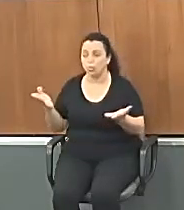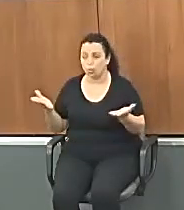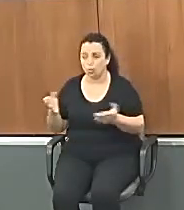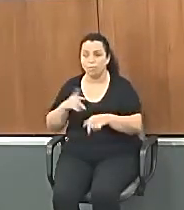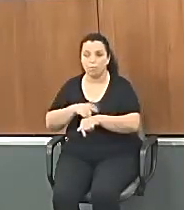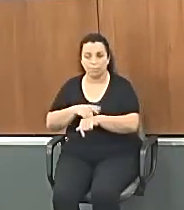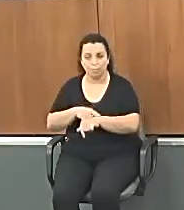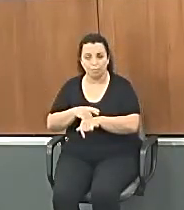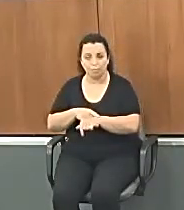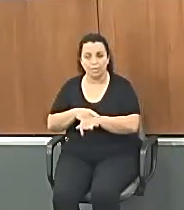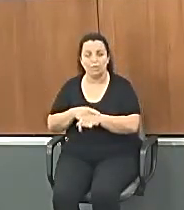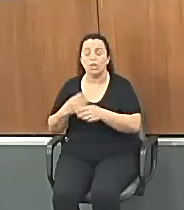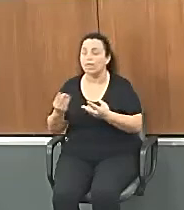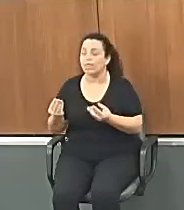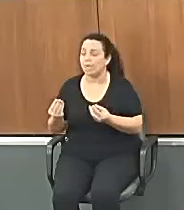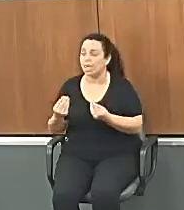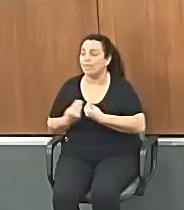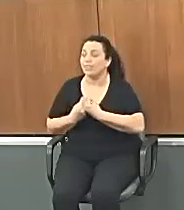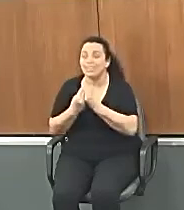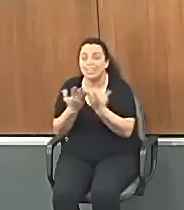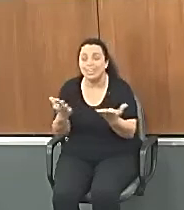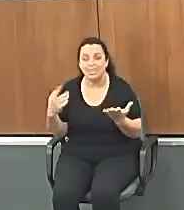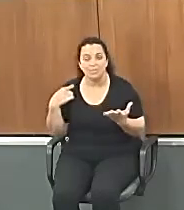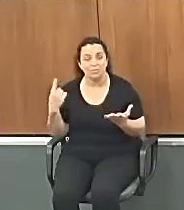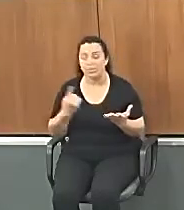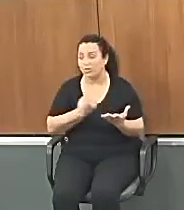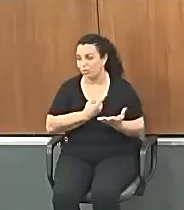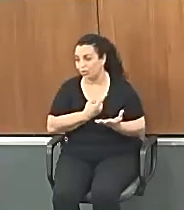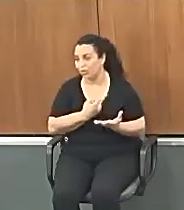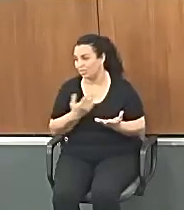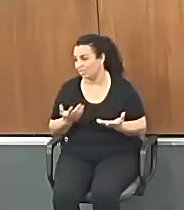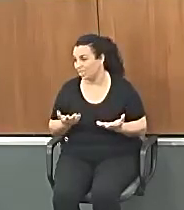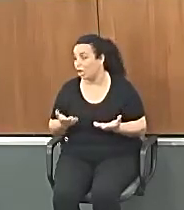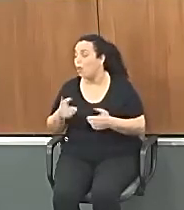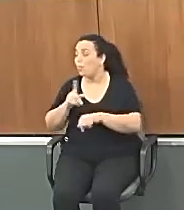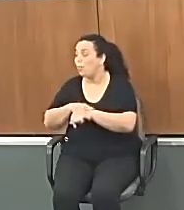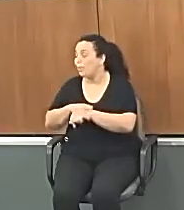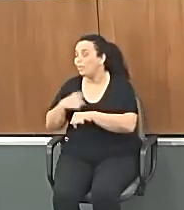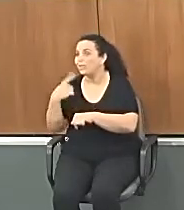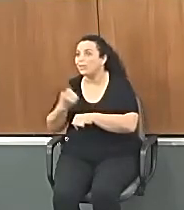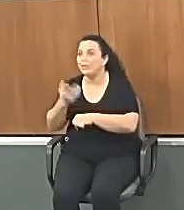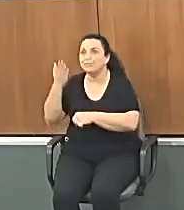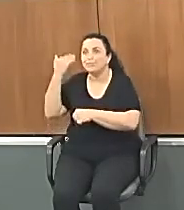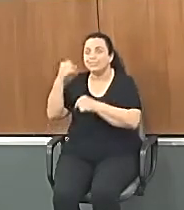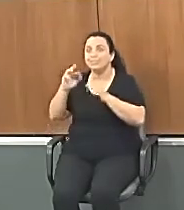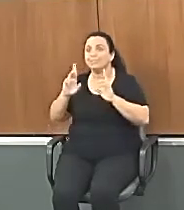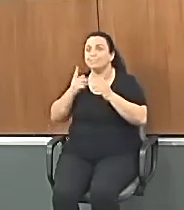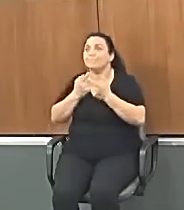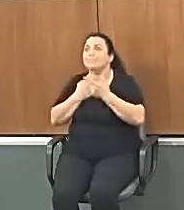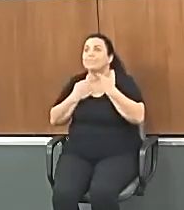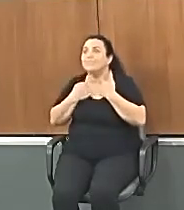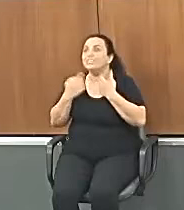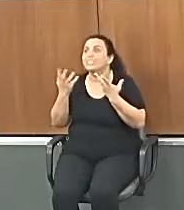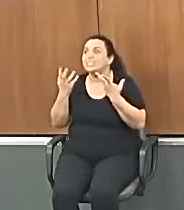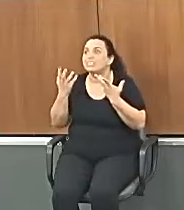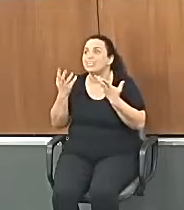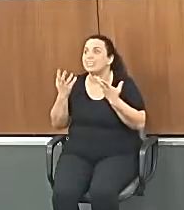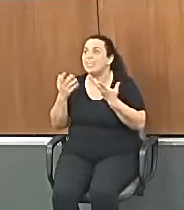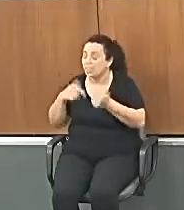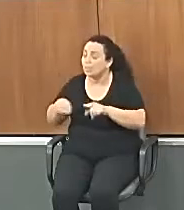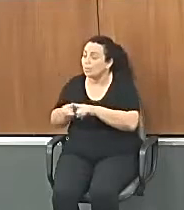proporcionando a todos nós momentos que tanto almejamos e lutamos por tantos anos